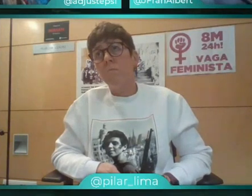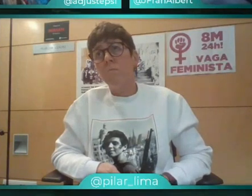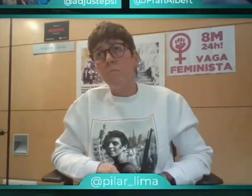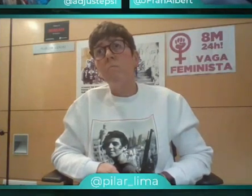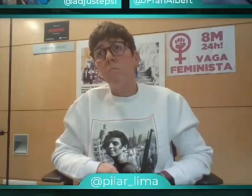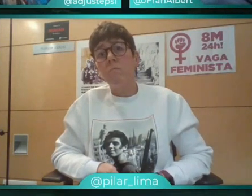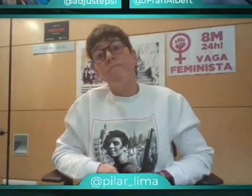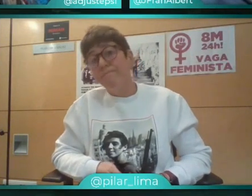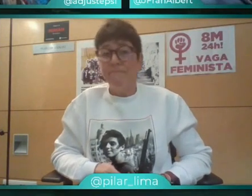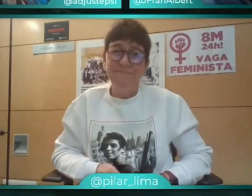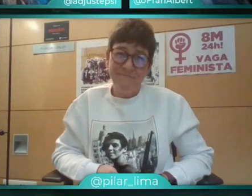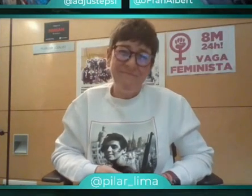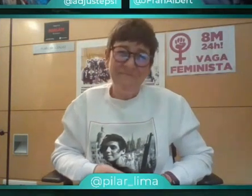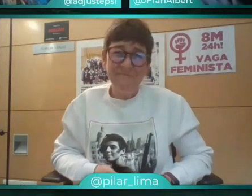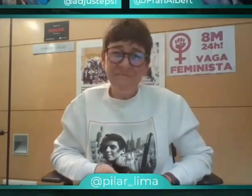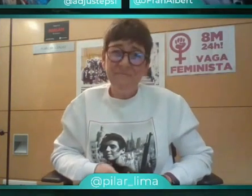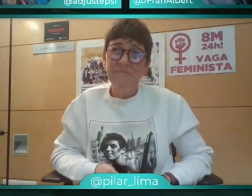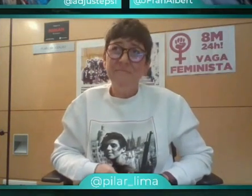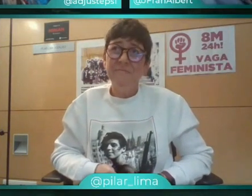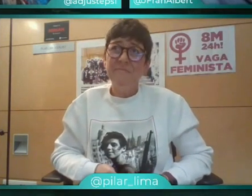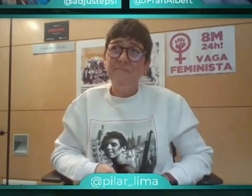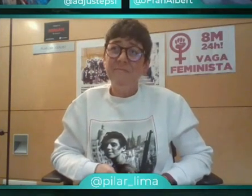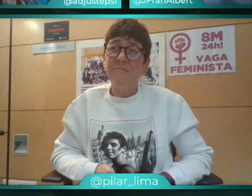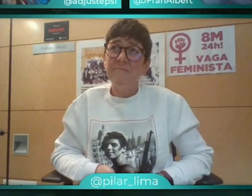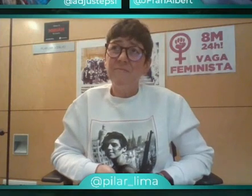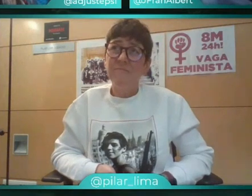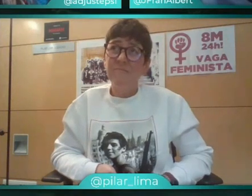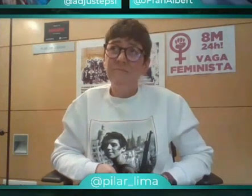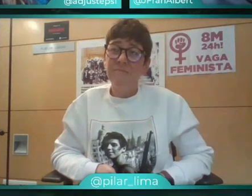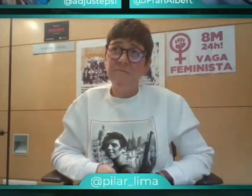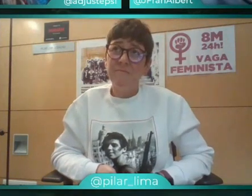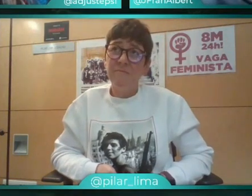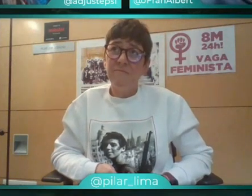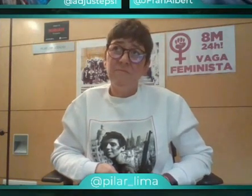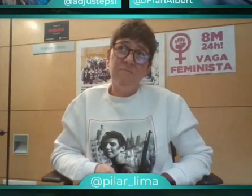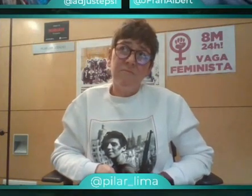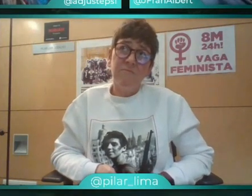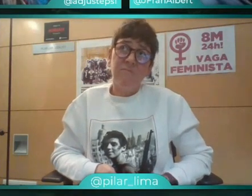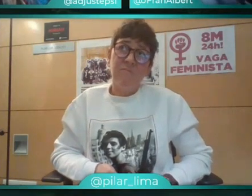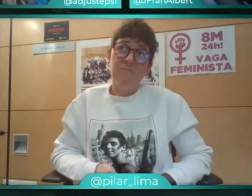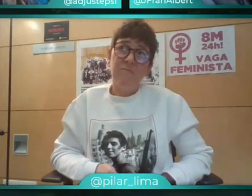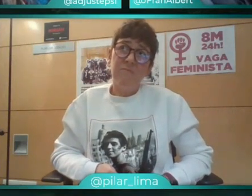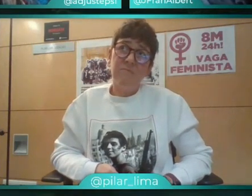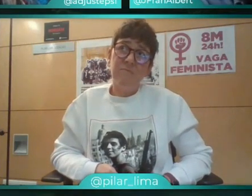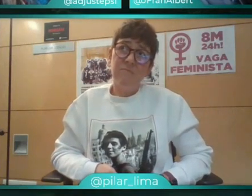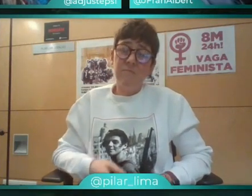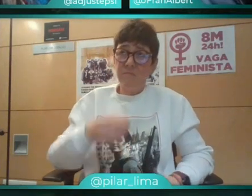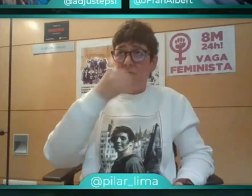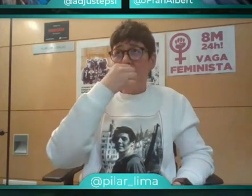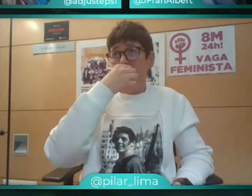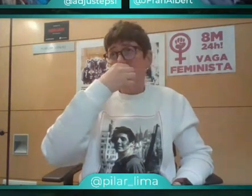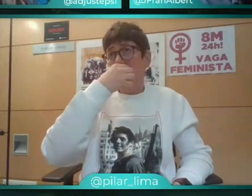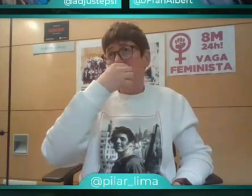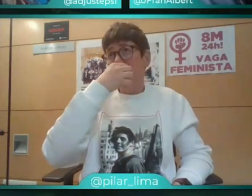cuando se utilizan ciertos recursos argumentativos cuando se achaca todo a a a la pareja